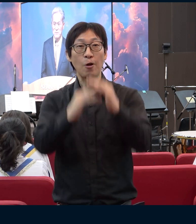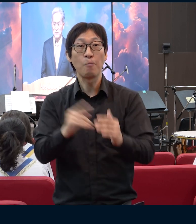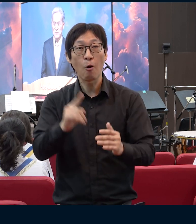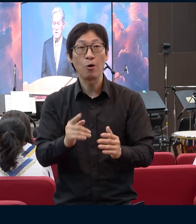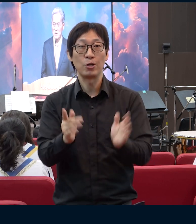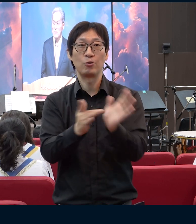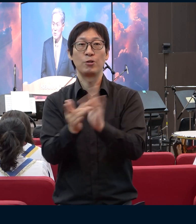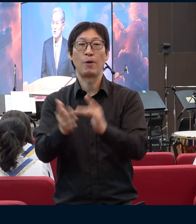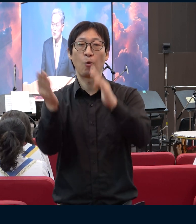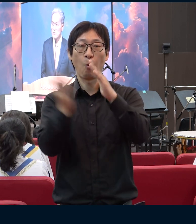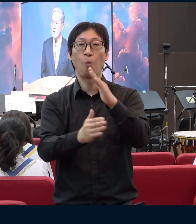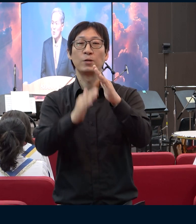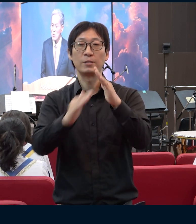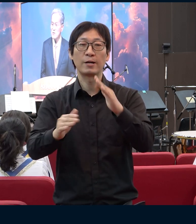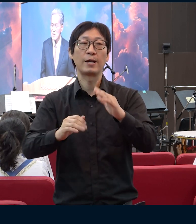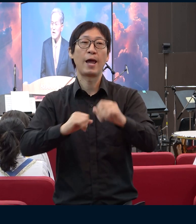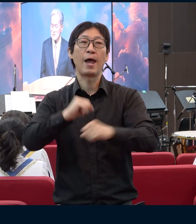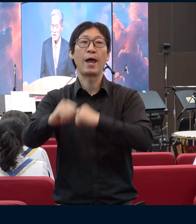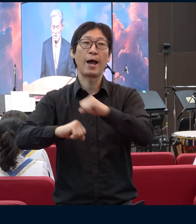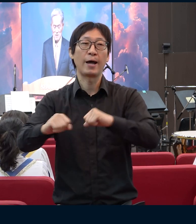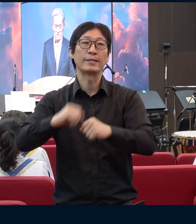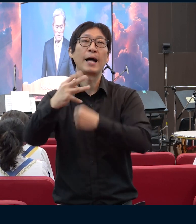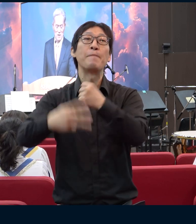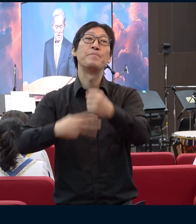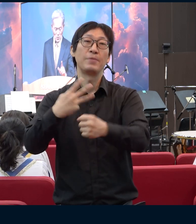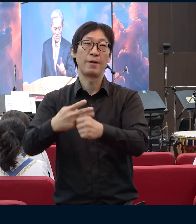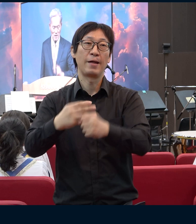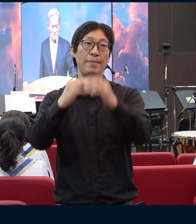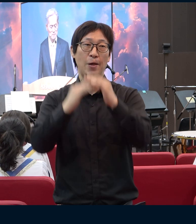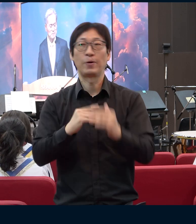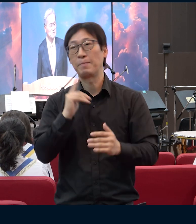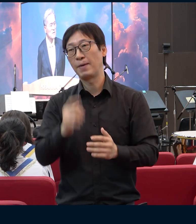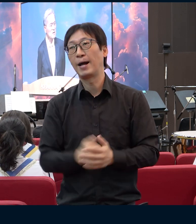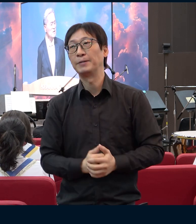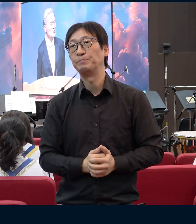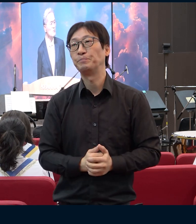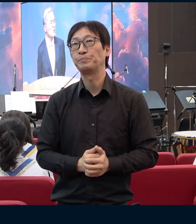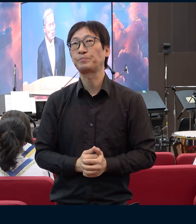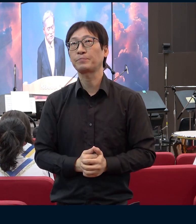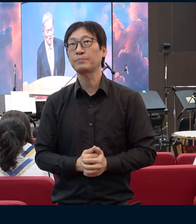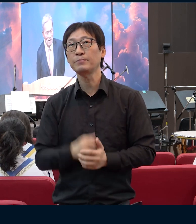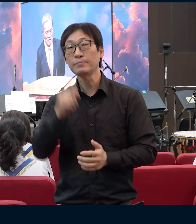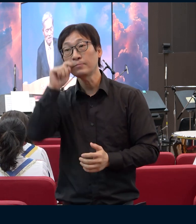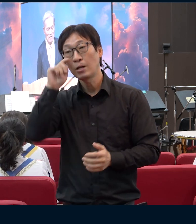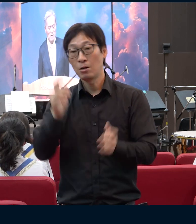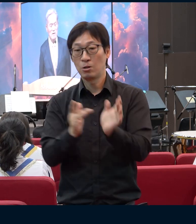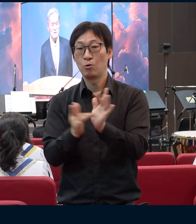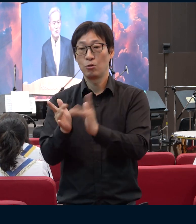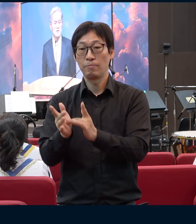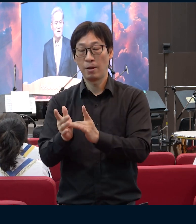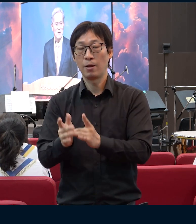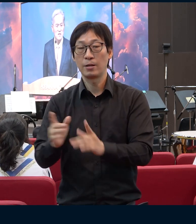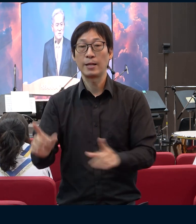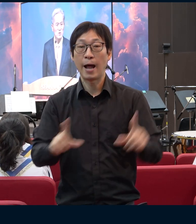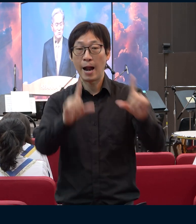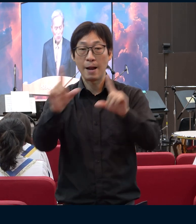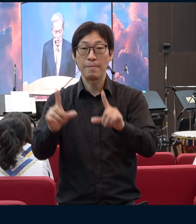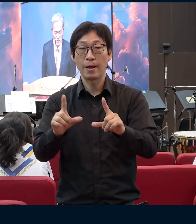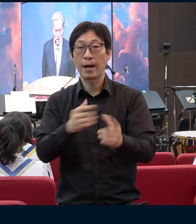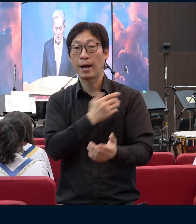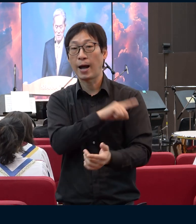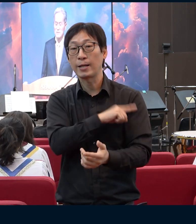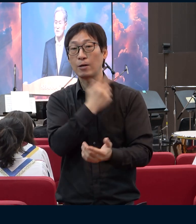이야기입니다. 그게 바로 예수님의 공생의 이야기예요. 자, 그런데 그 예수님의 공생의 그것의